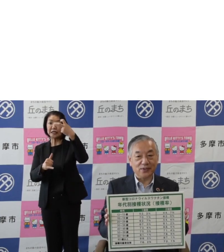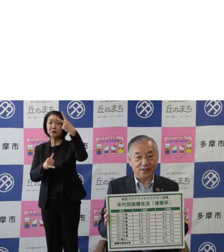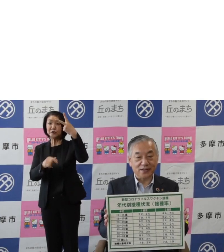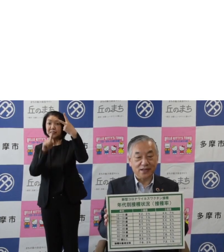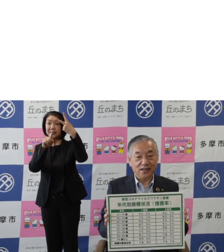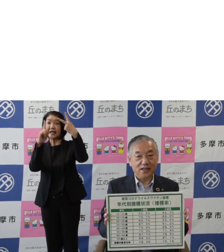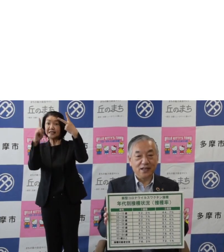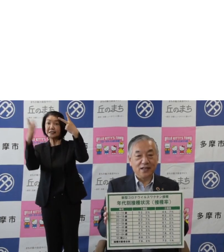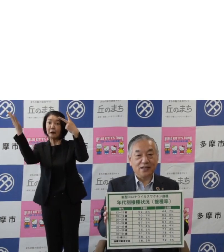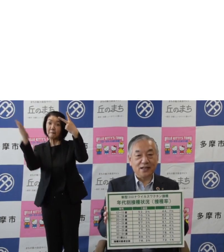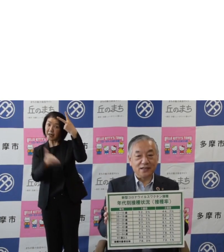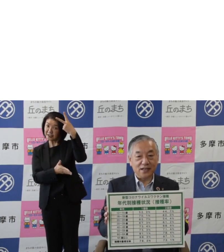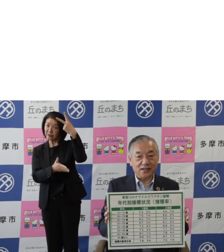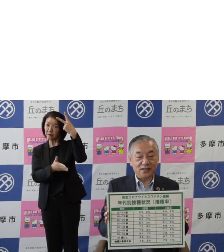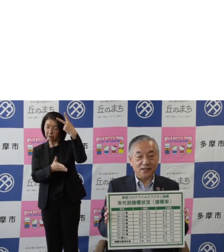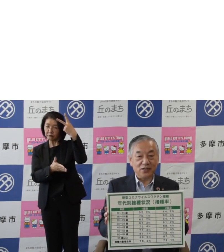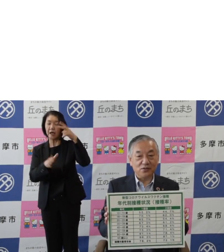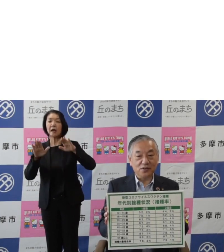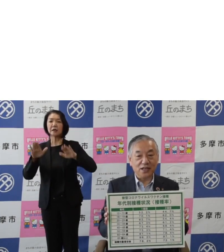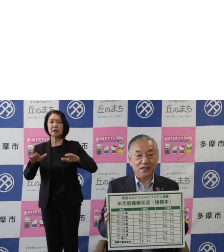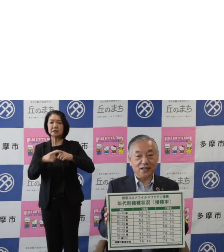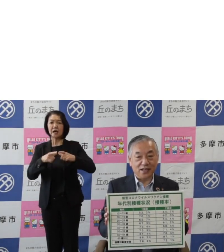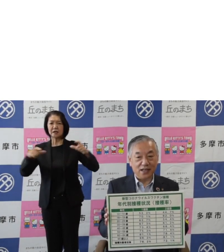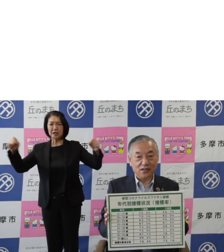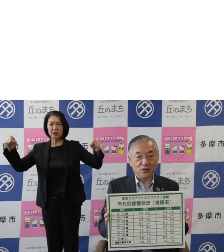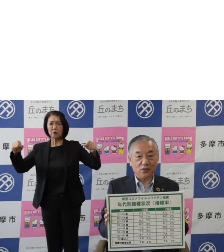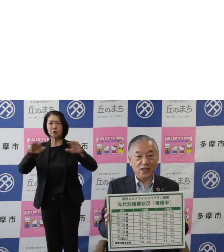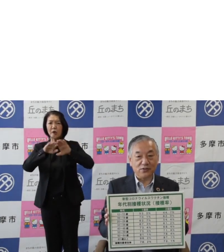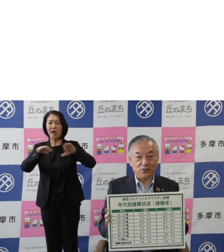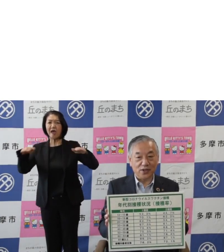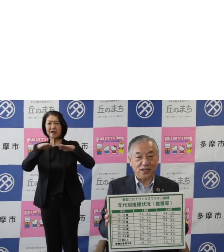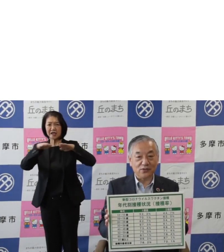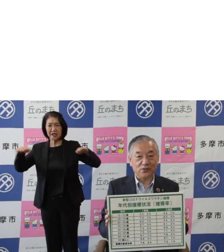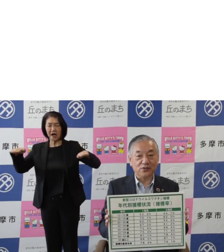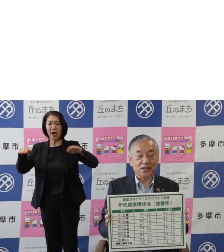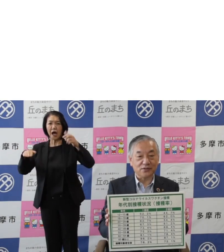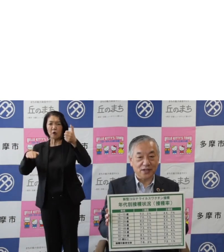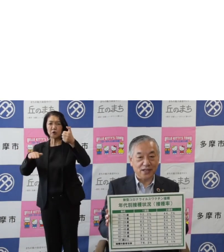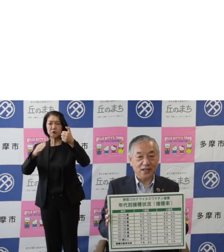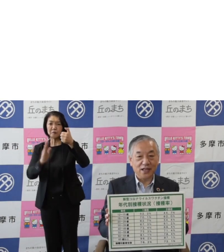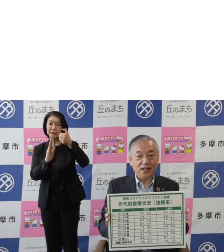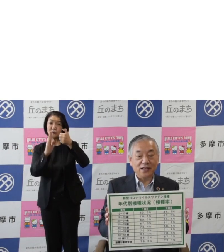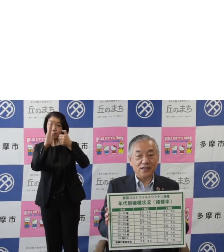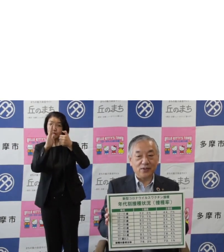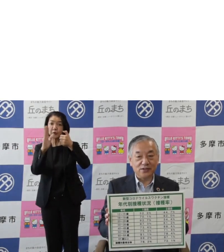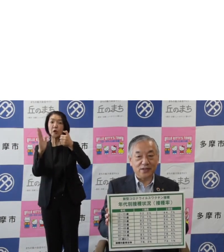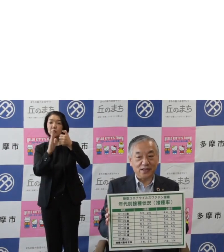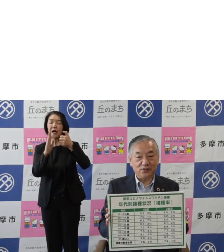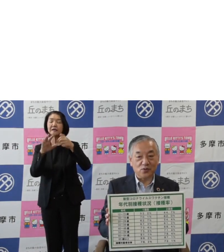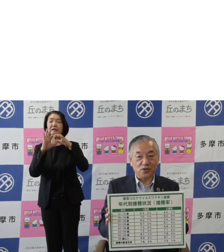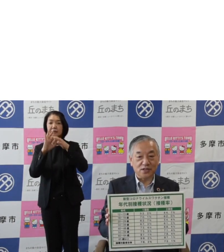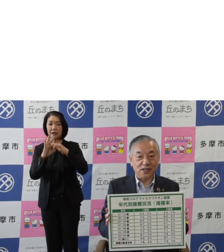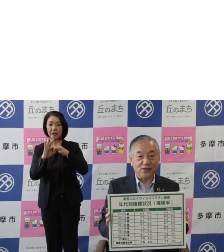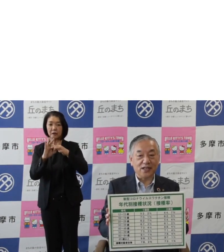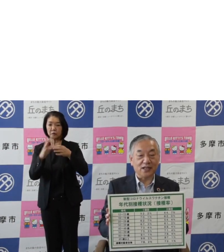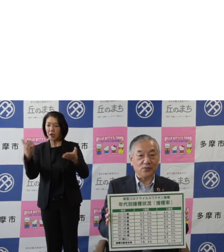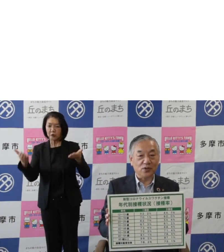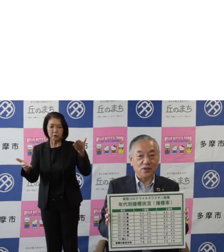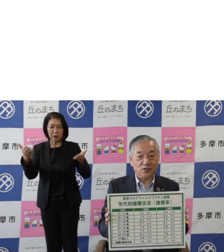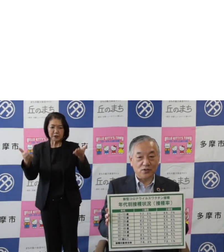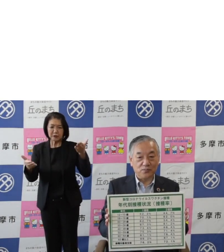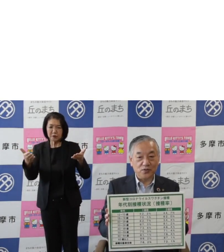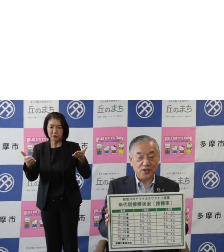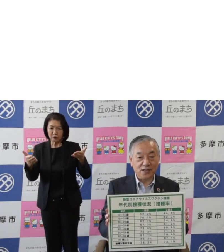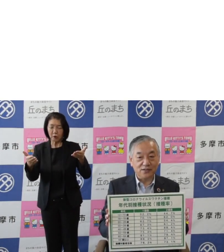となっています。現在全国平均が5割を超えたところですので、多摩市は全国自治体の中で